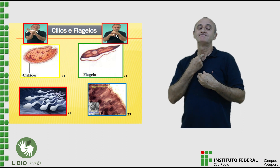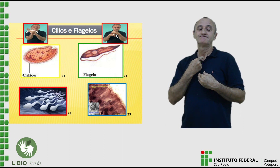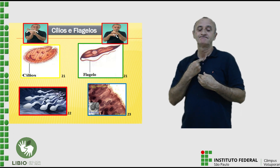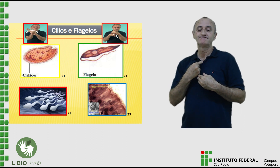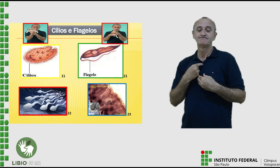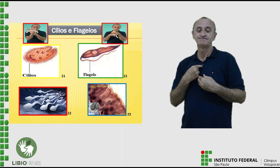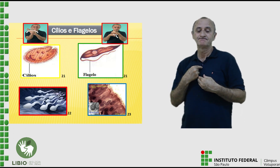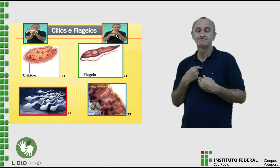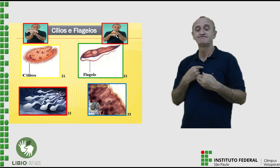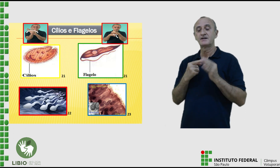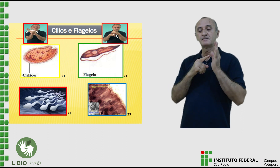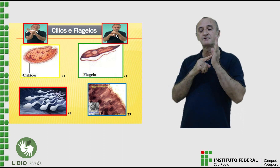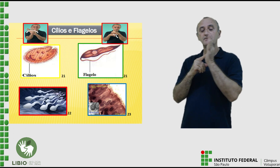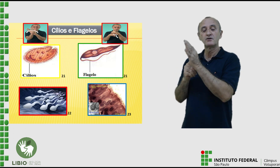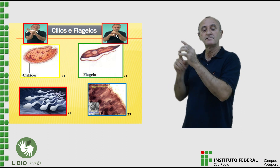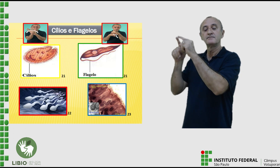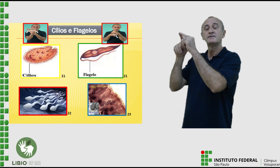epiteliais da traqueia,